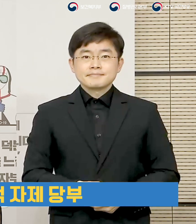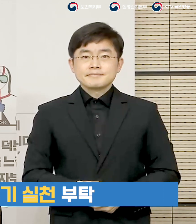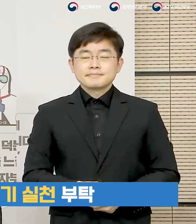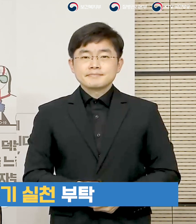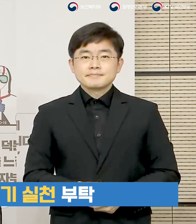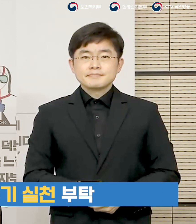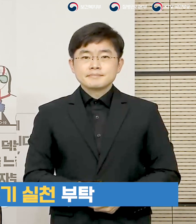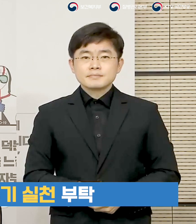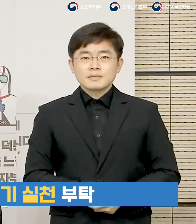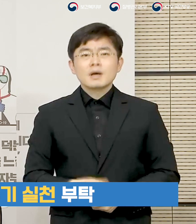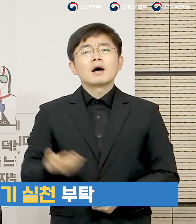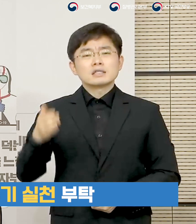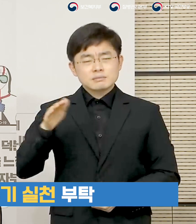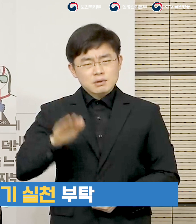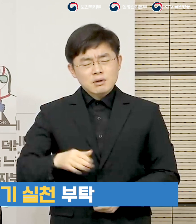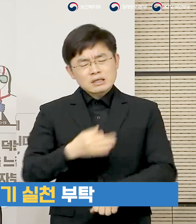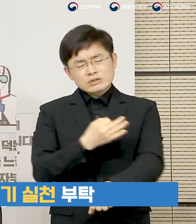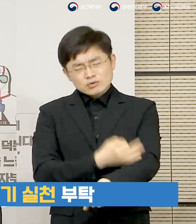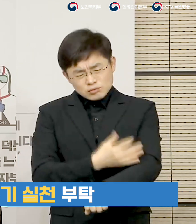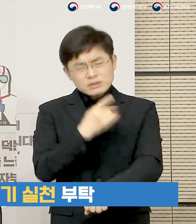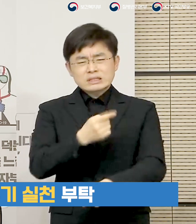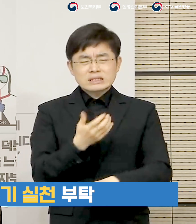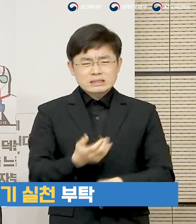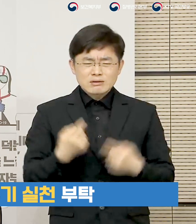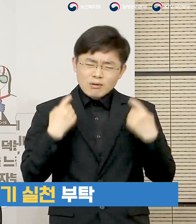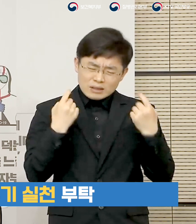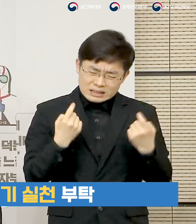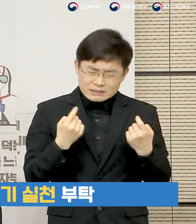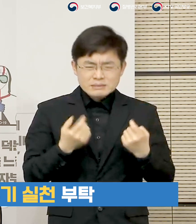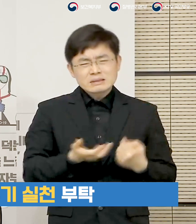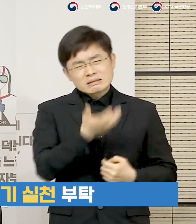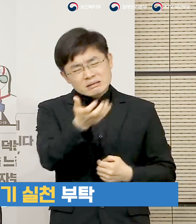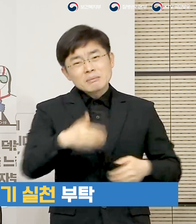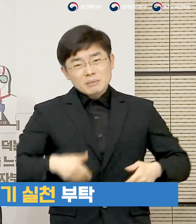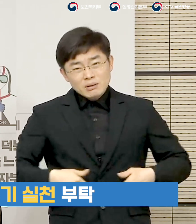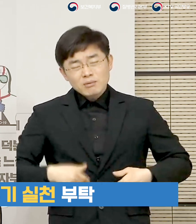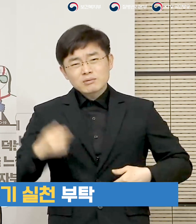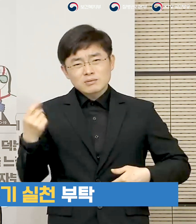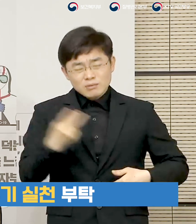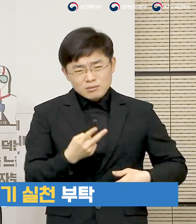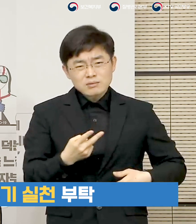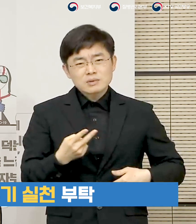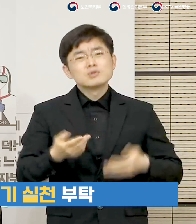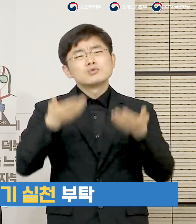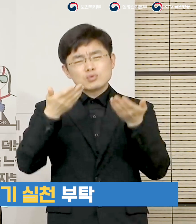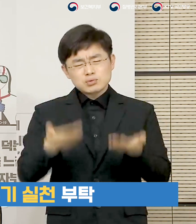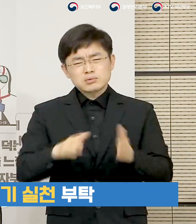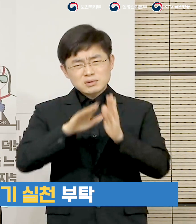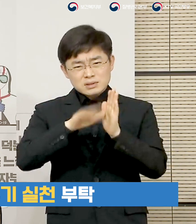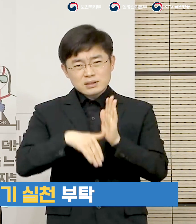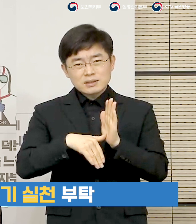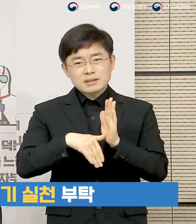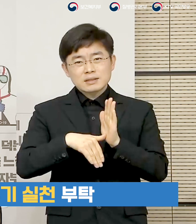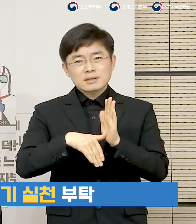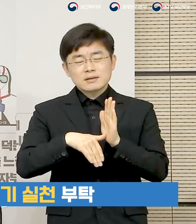하지만 부득이하게 이동을 하시는 경우 또 연휴 기간 동안에 시간을 별도로